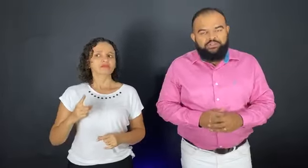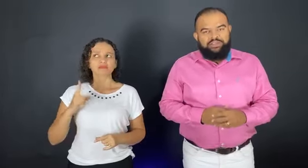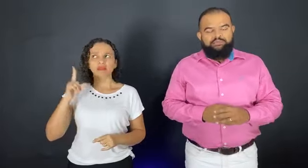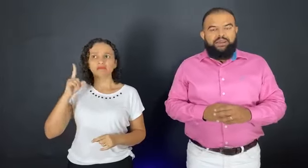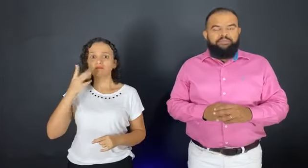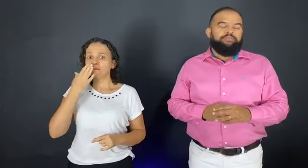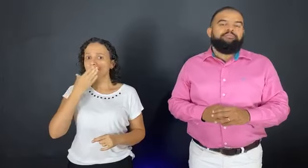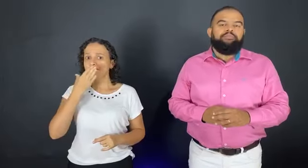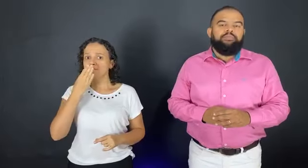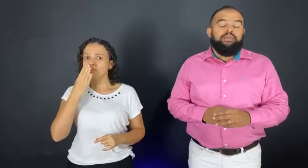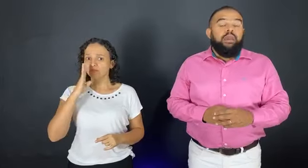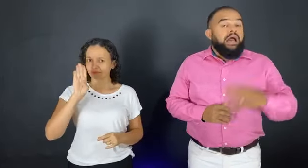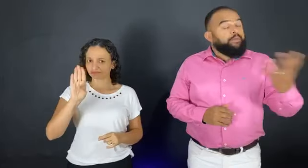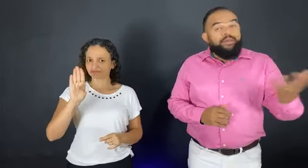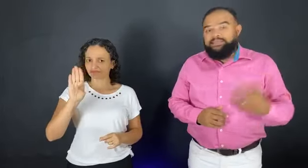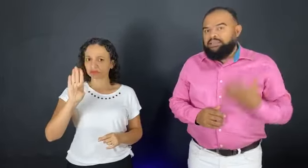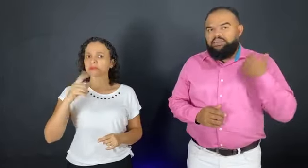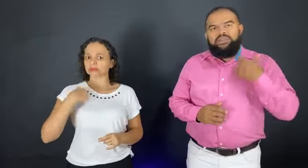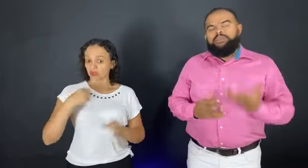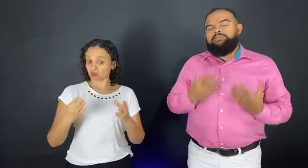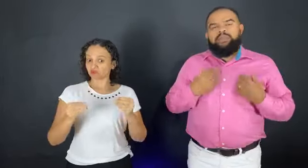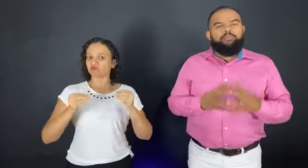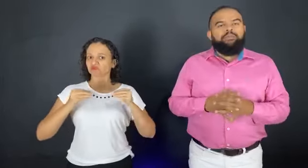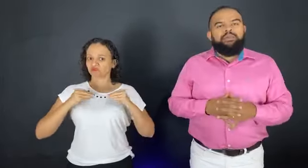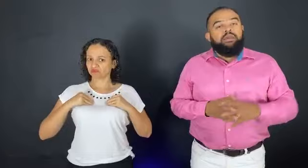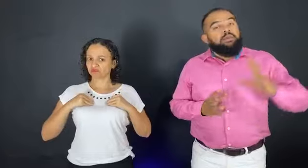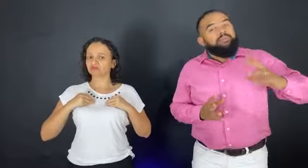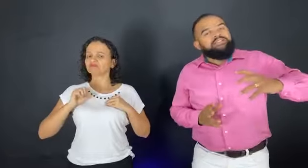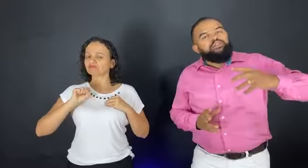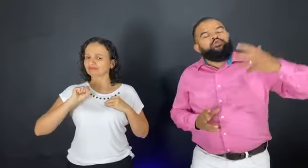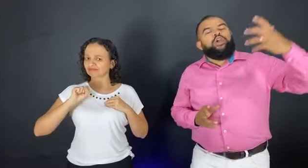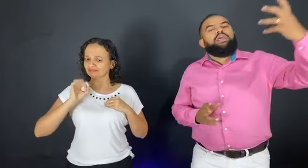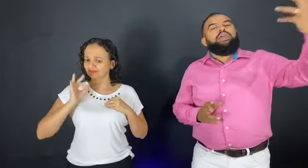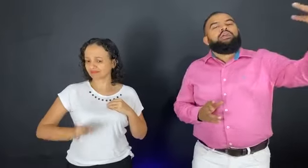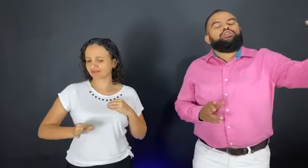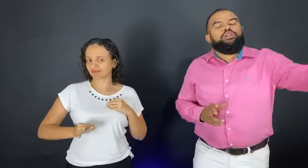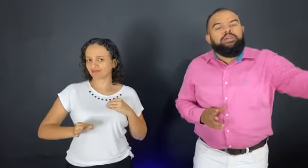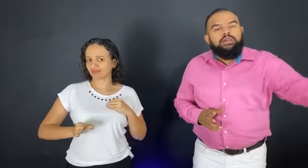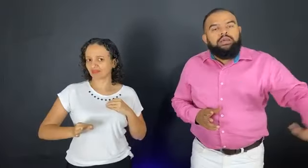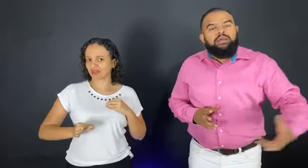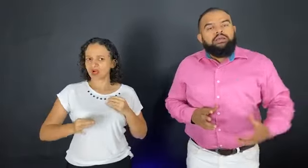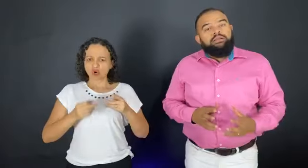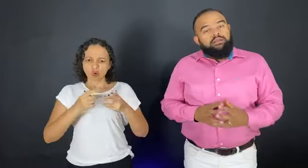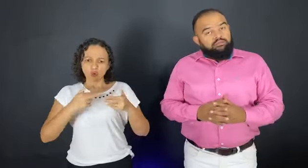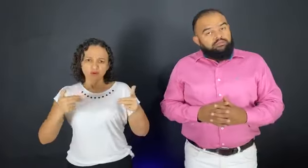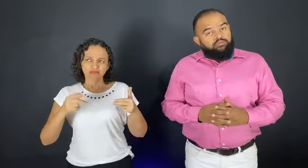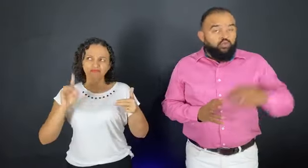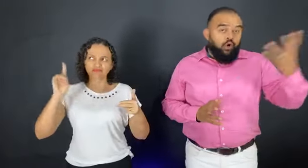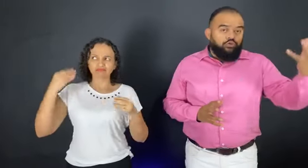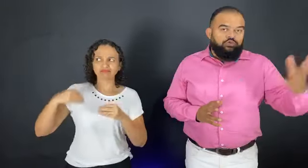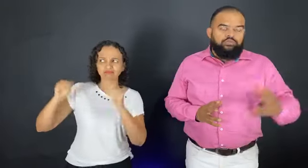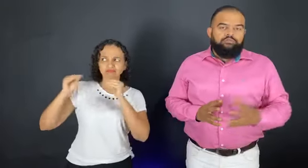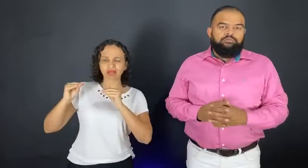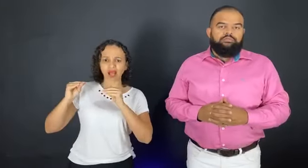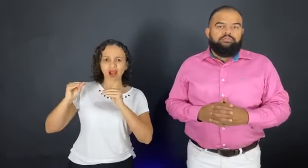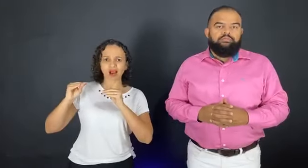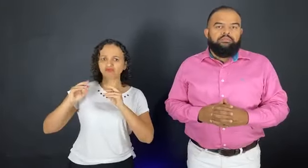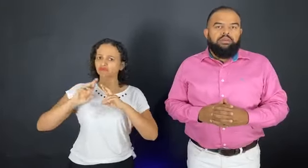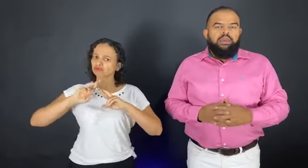que Deus tem para mim. A promessa que Deus tem para mim é para mim, mas é diferente do